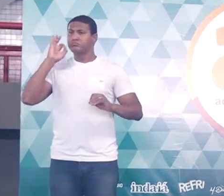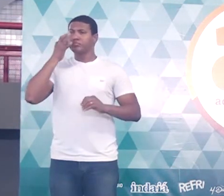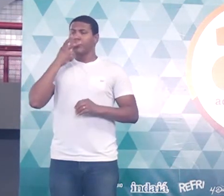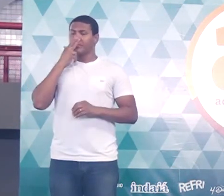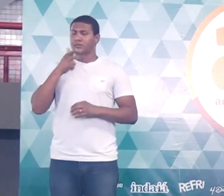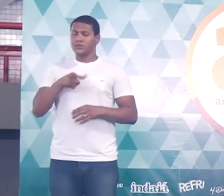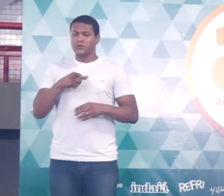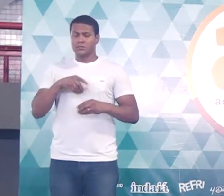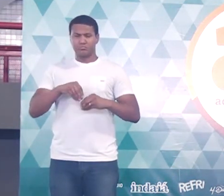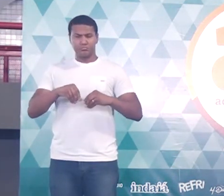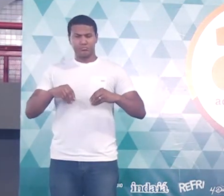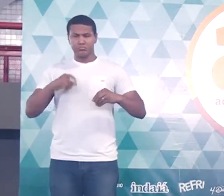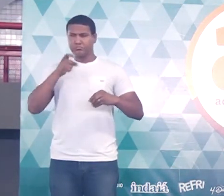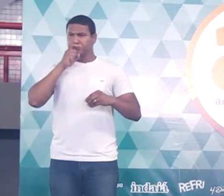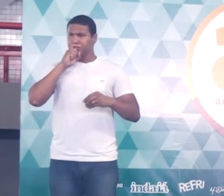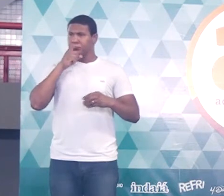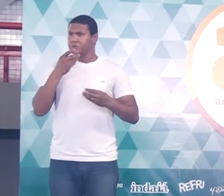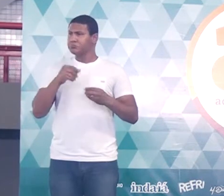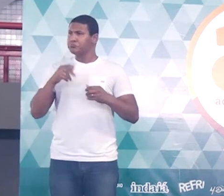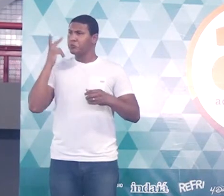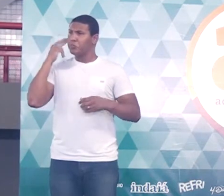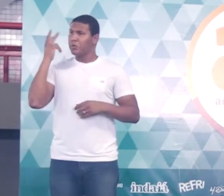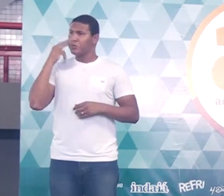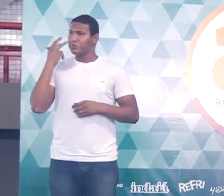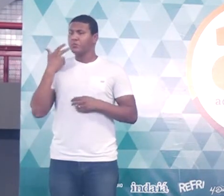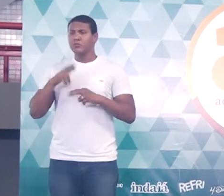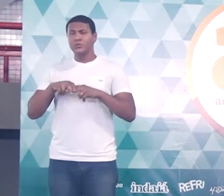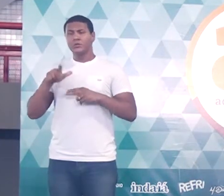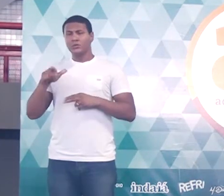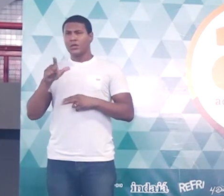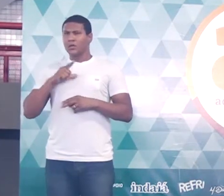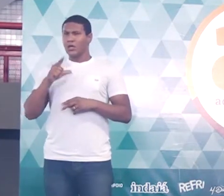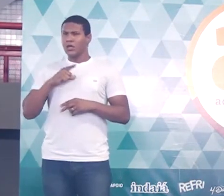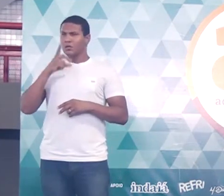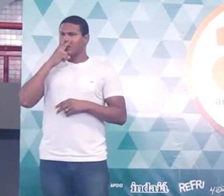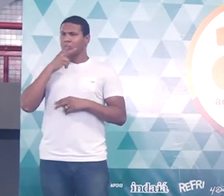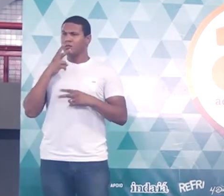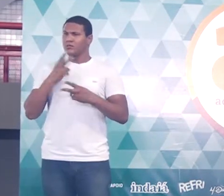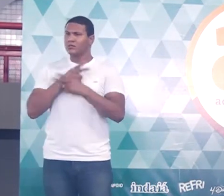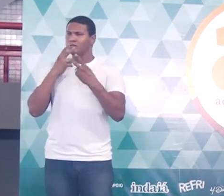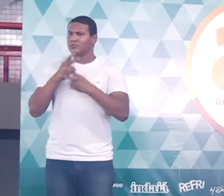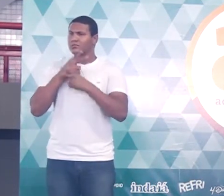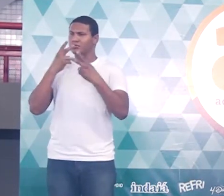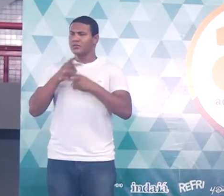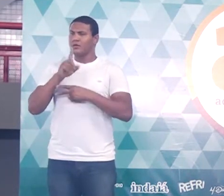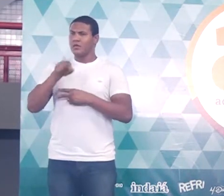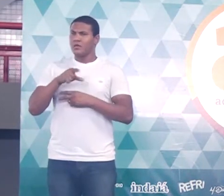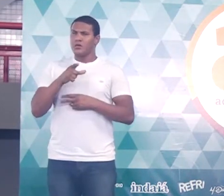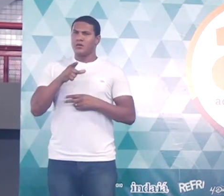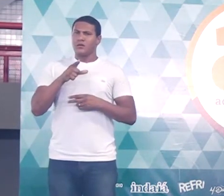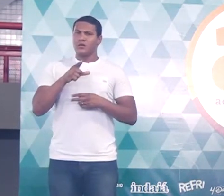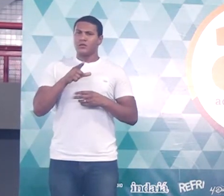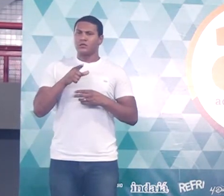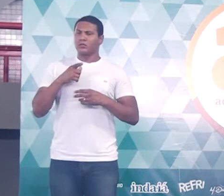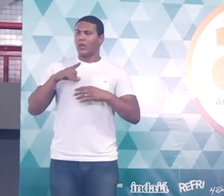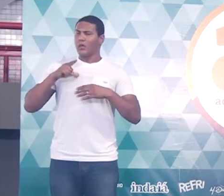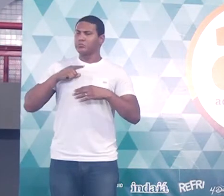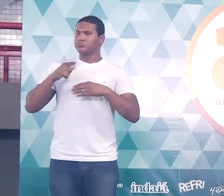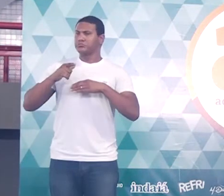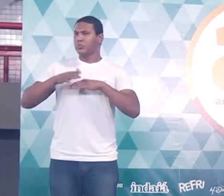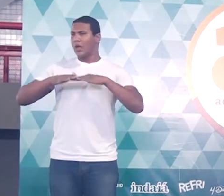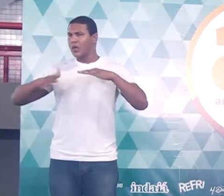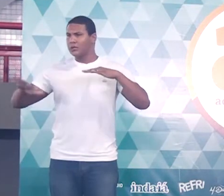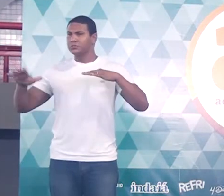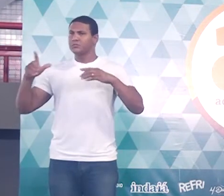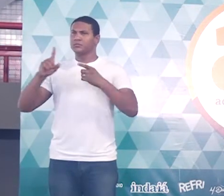quando observa, né, as trocas de brisas, né, brisa terrestre, brisa marítima, que os jangadeiros usam para